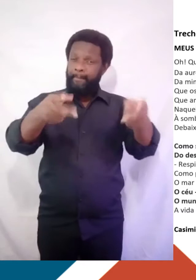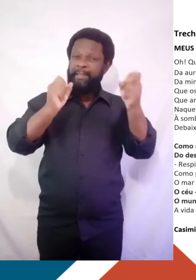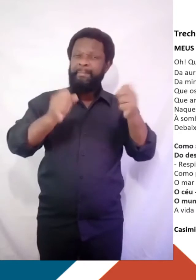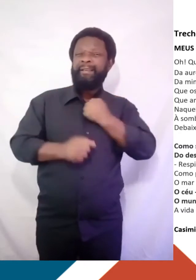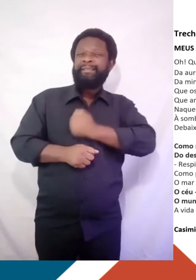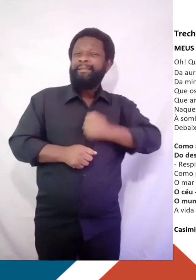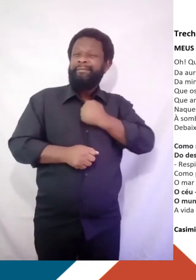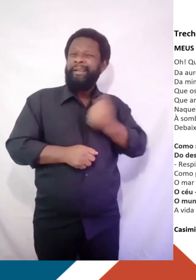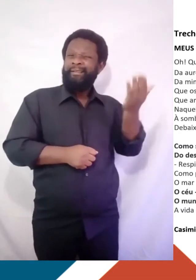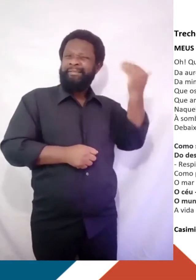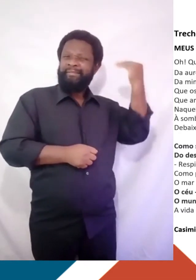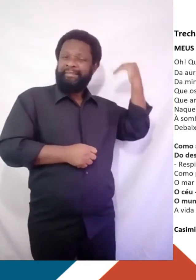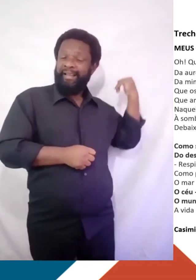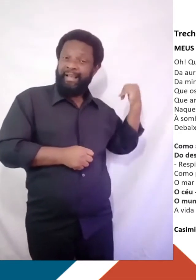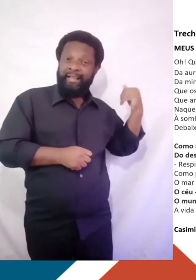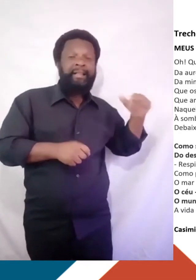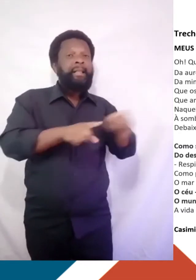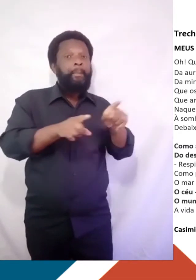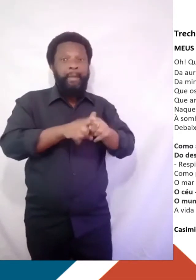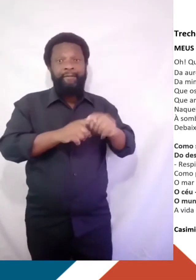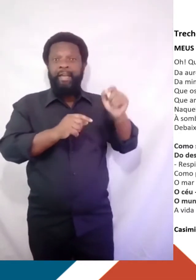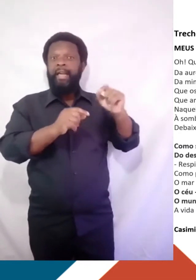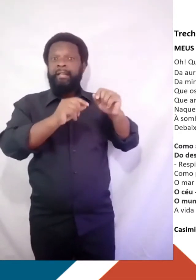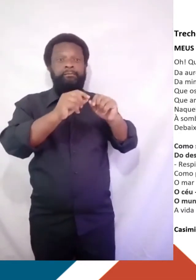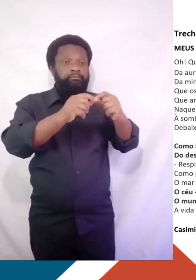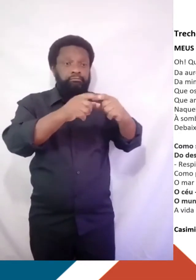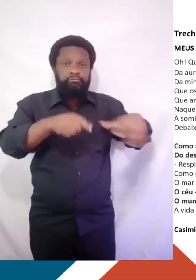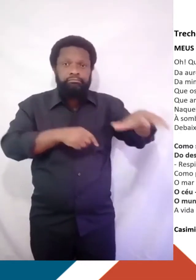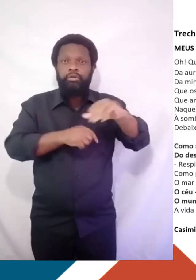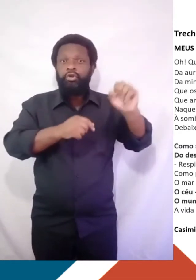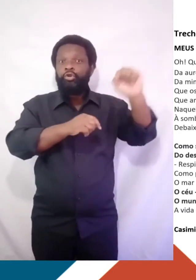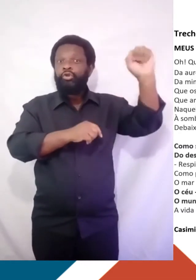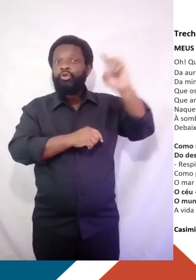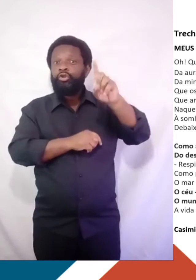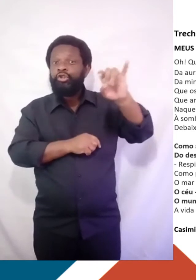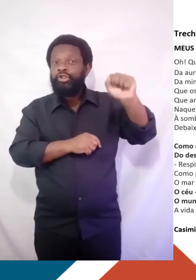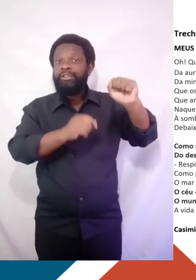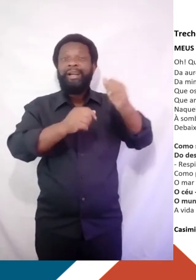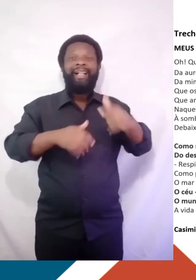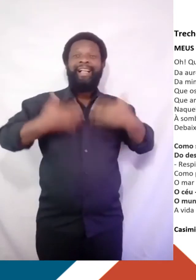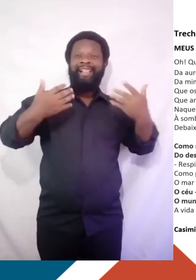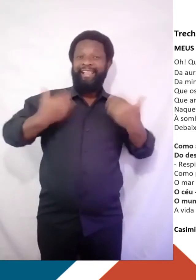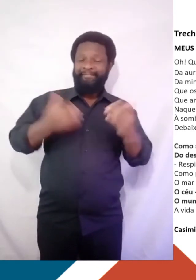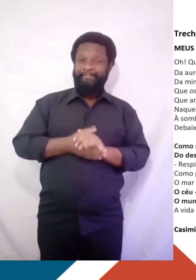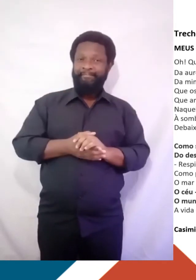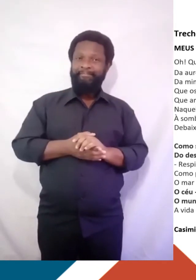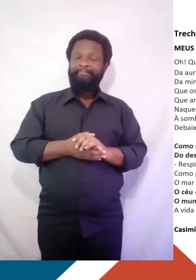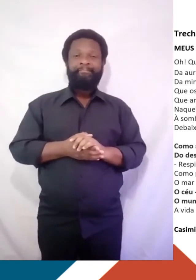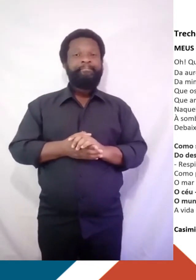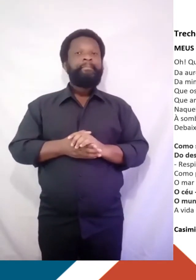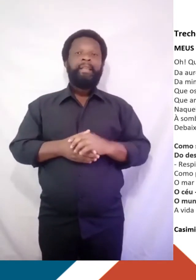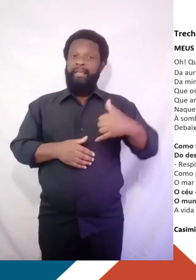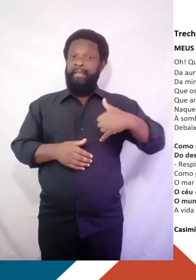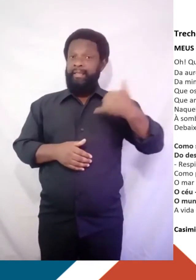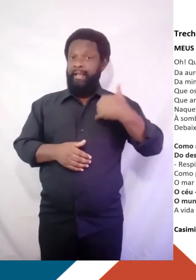retratado de uma maneira idealizada, em uma paisagem diurna e alegre. Vamos ler juntos o trecho do poema? Meus